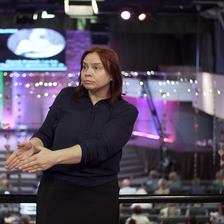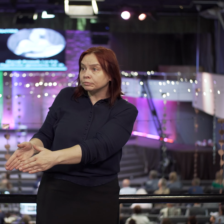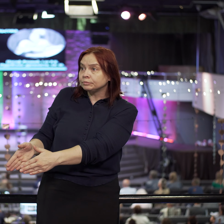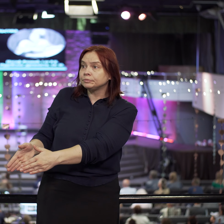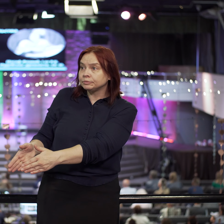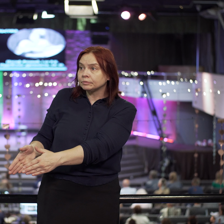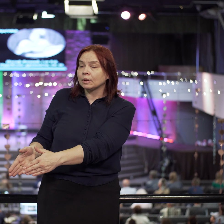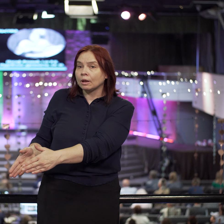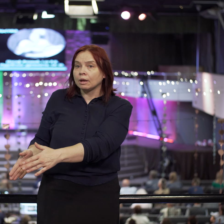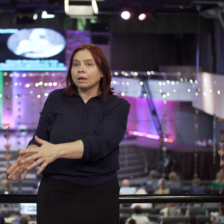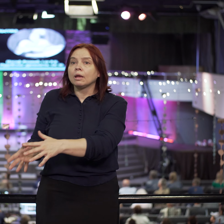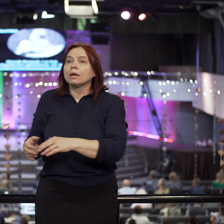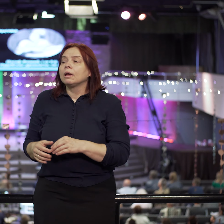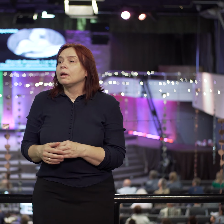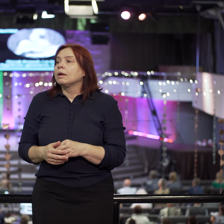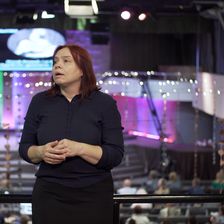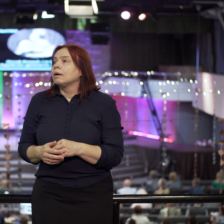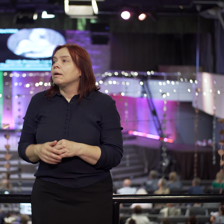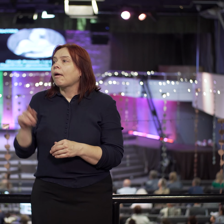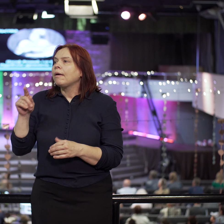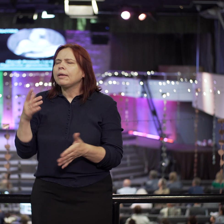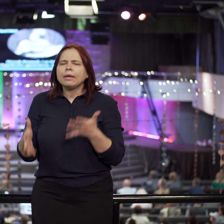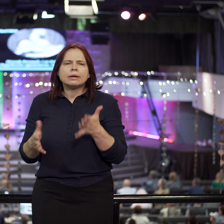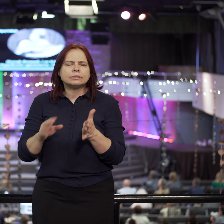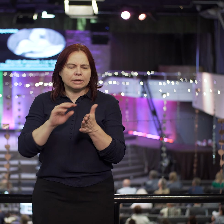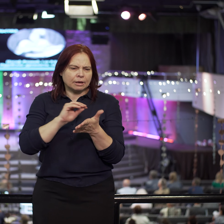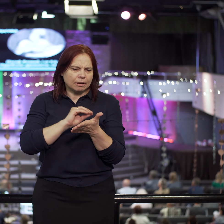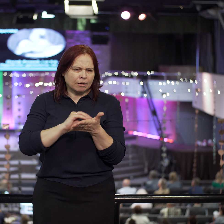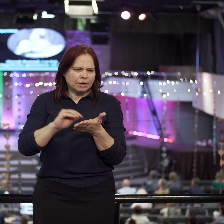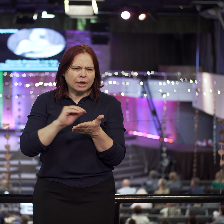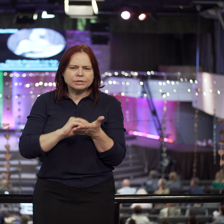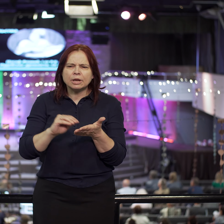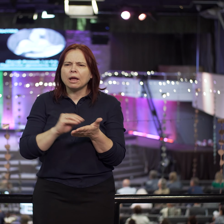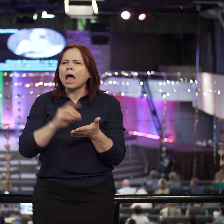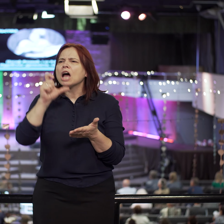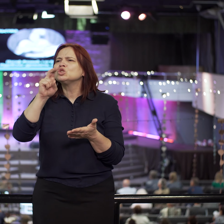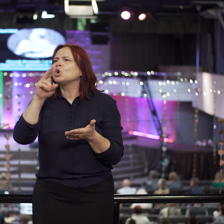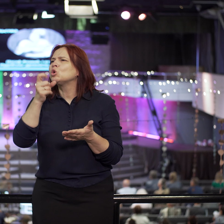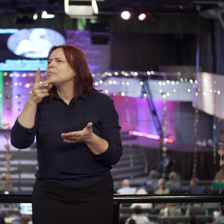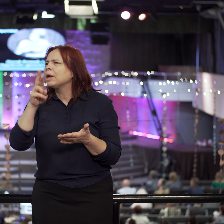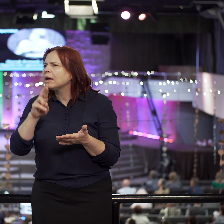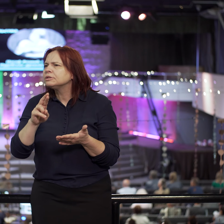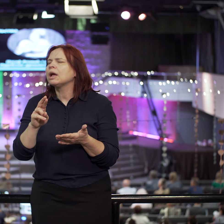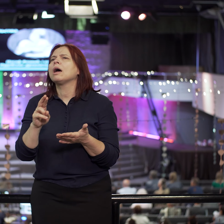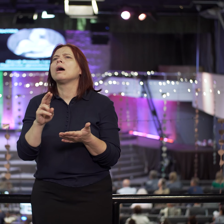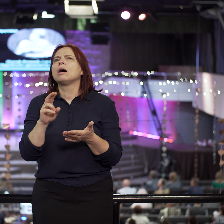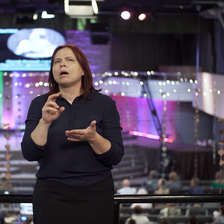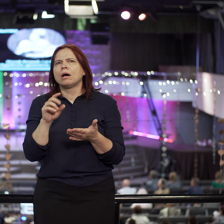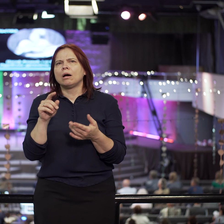И если ты откроешь энциклопедику иудаики, если ты откроешь другие источники, ты увидишь,